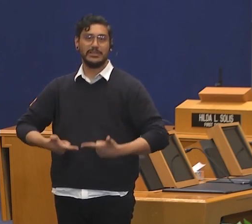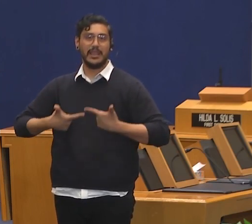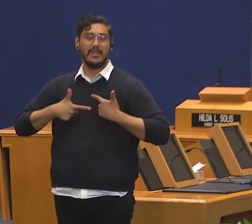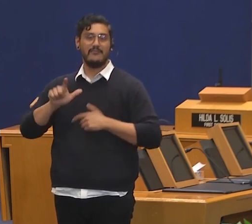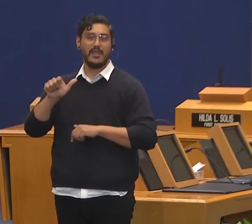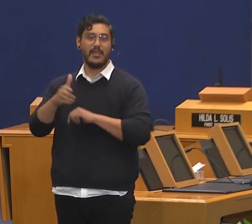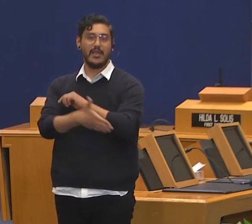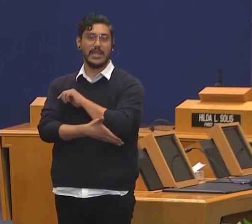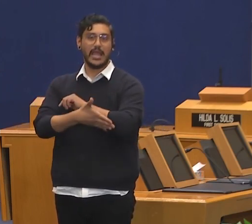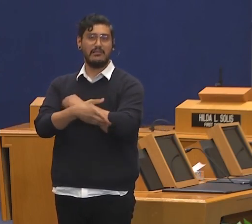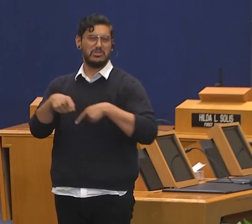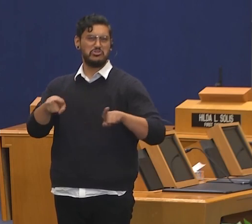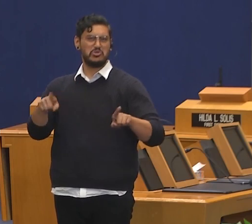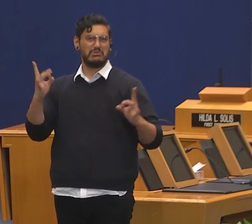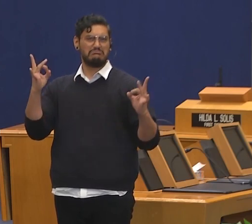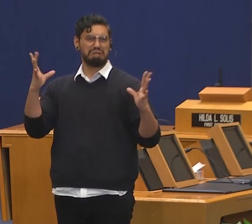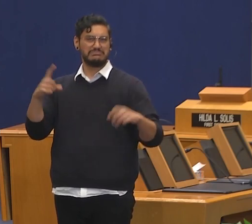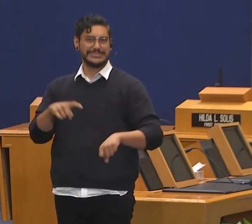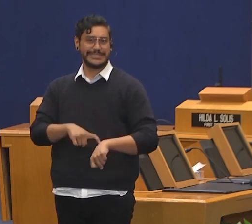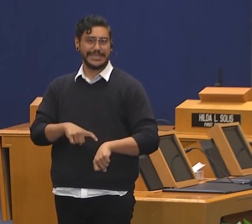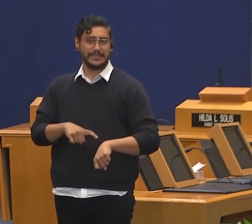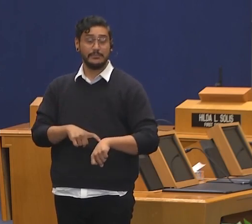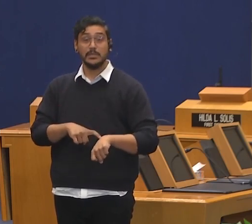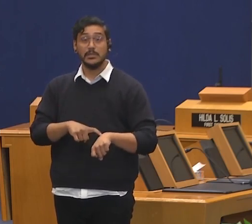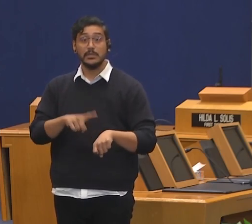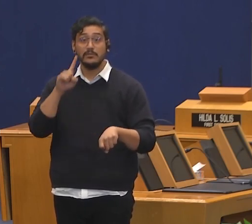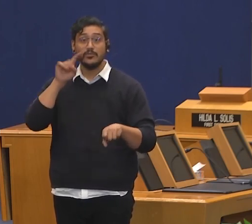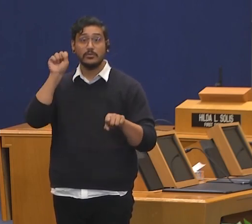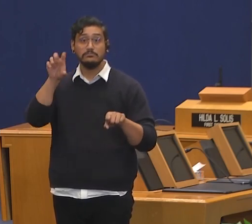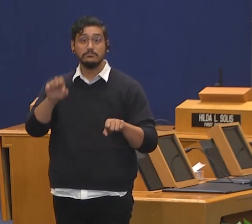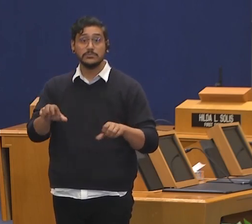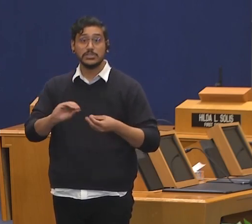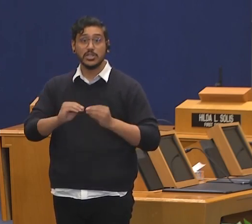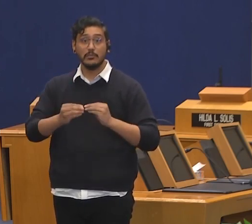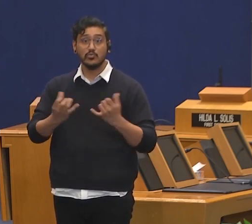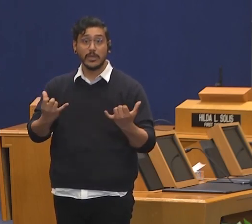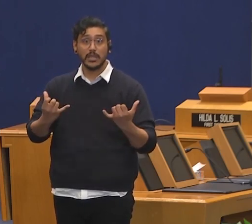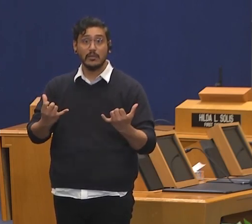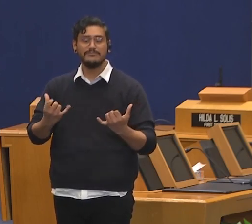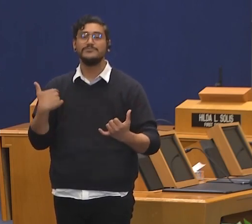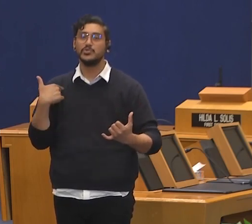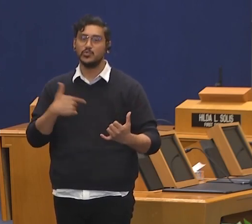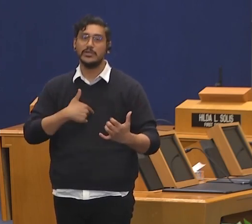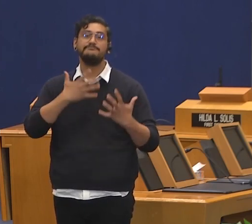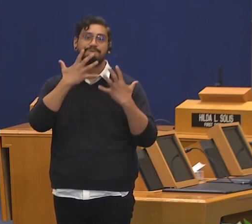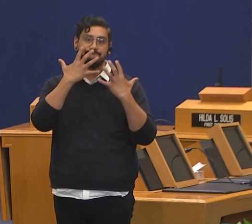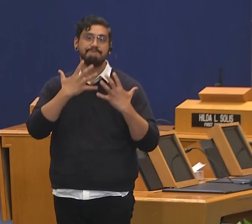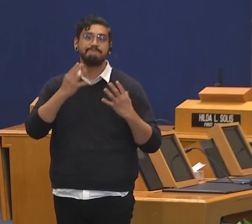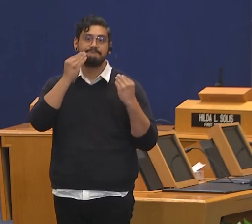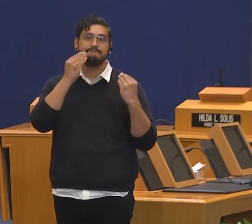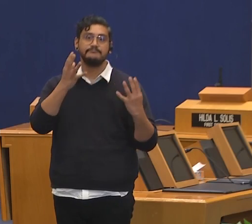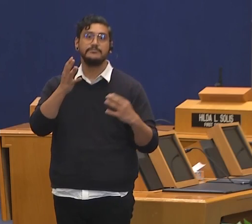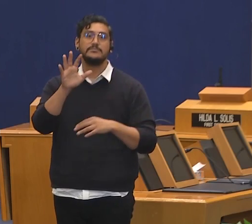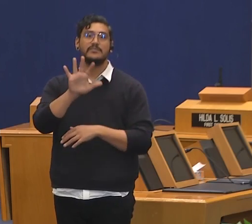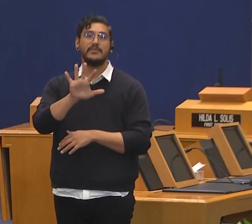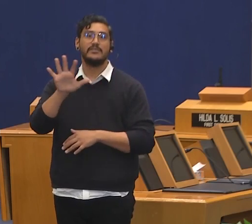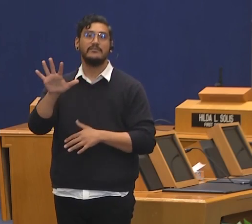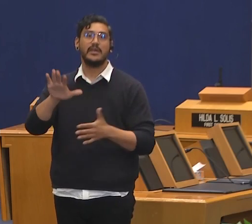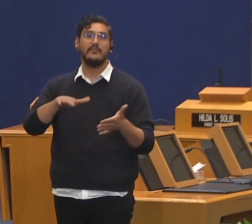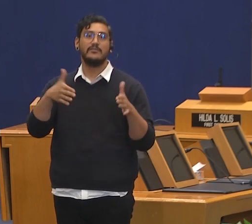momento difícil. Para actualizarlos sobre nuestros números hoy, estamos tristes de reportar 55